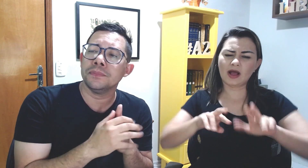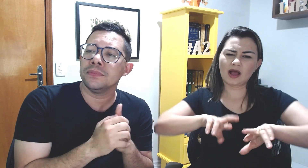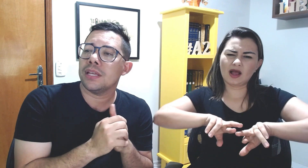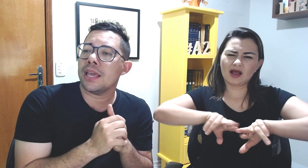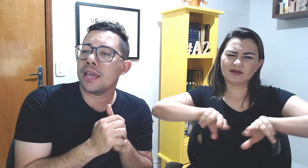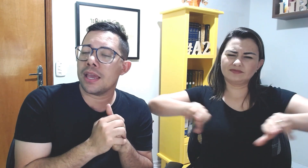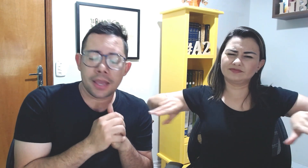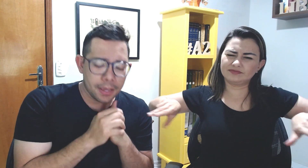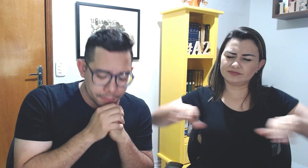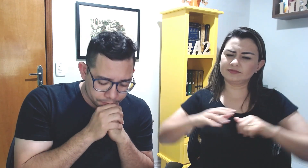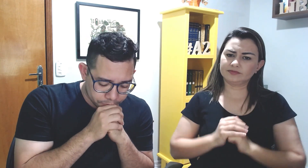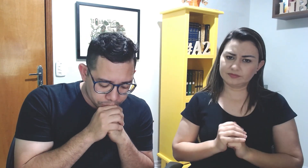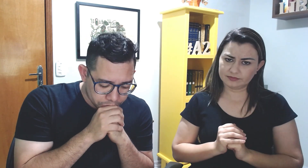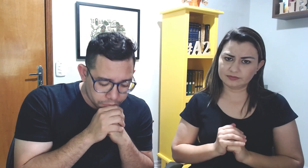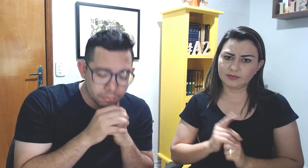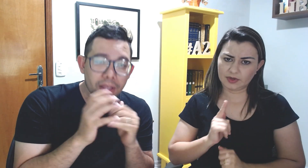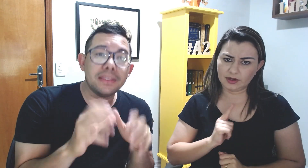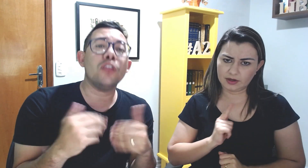várias